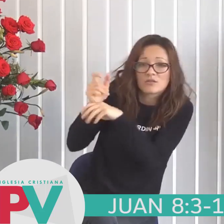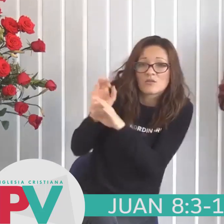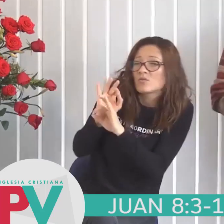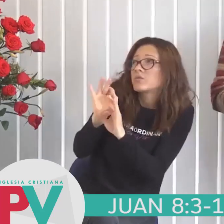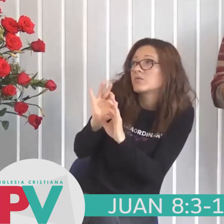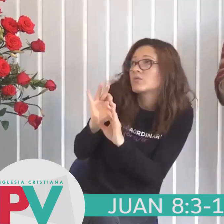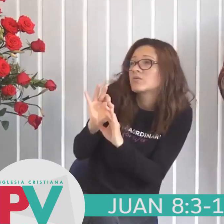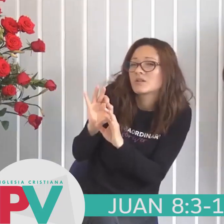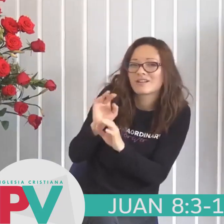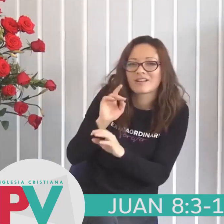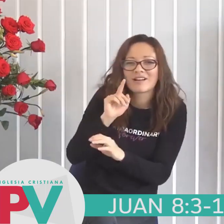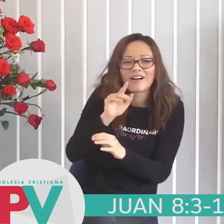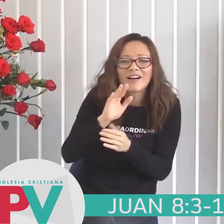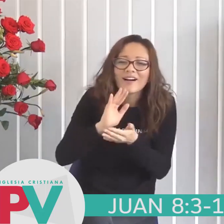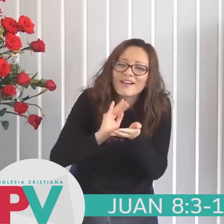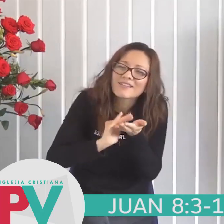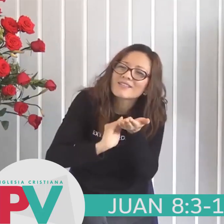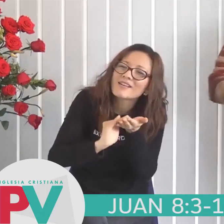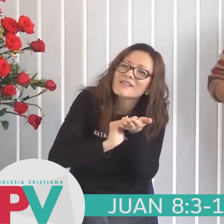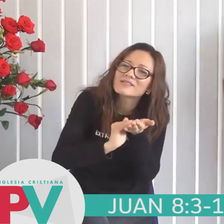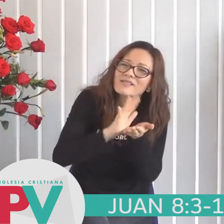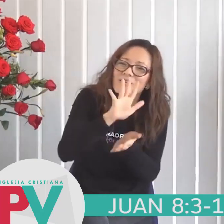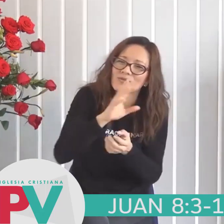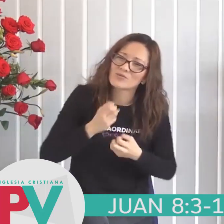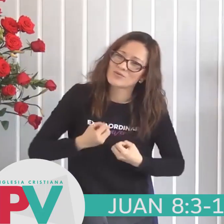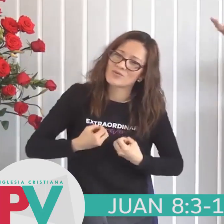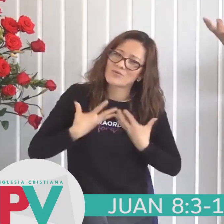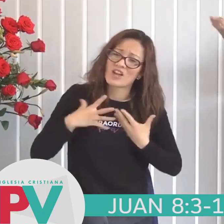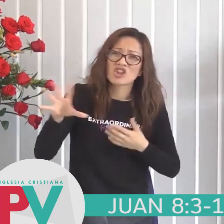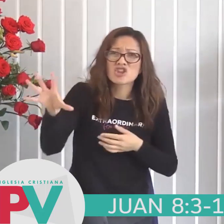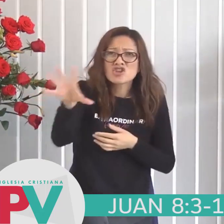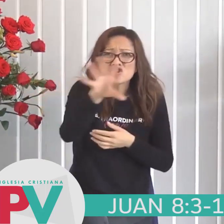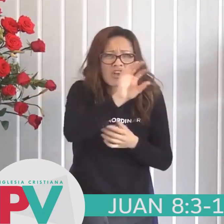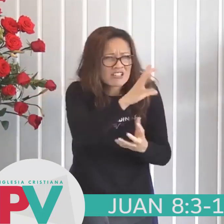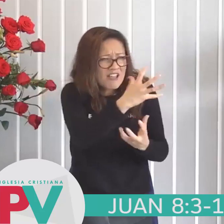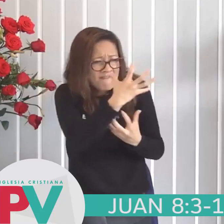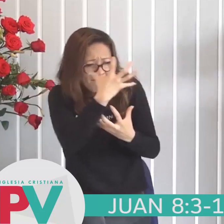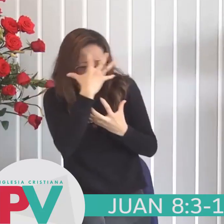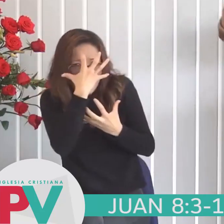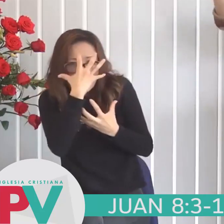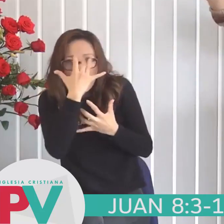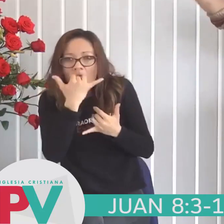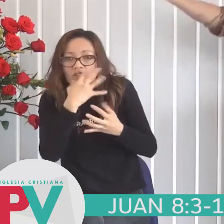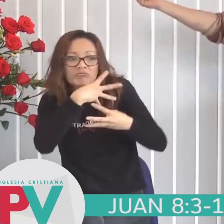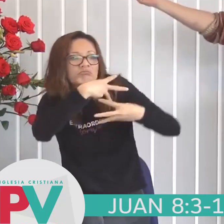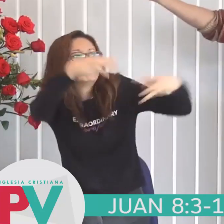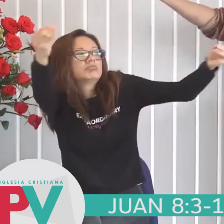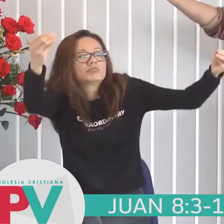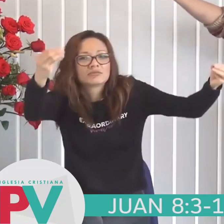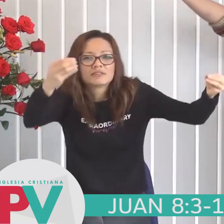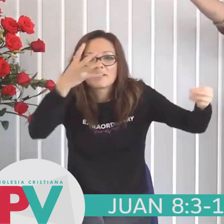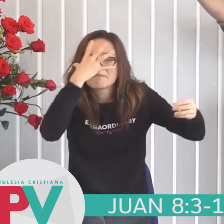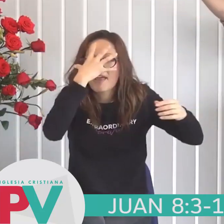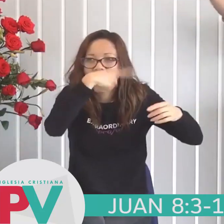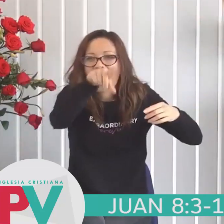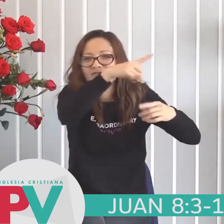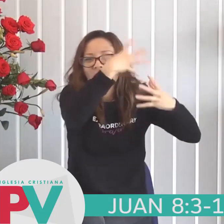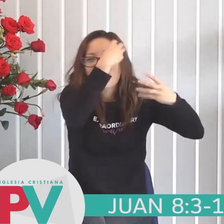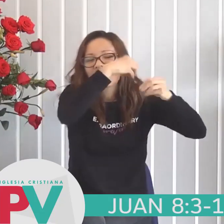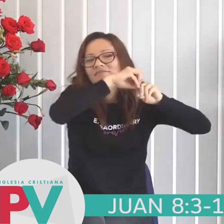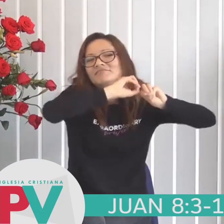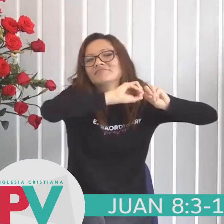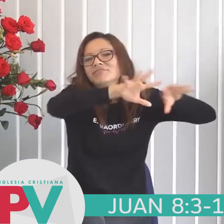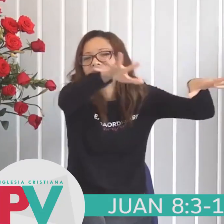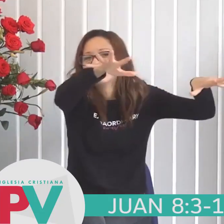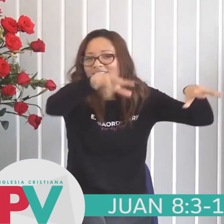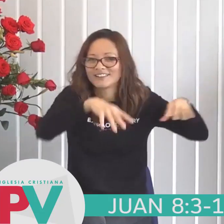¿Usted entiende esa restauración de esa mujer? Cuando todos la habían avergonzado, ahora todos ellos se fueron avergonzados. Eso es lo que les